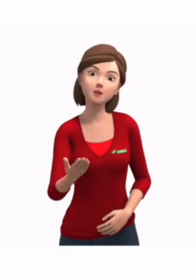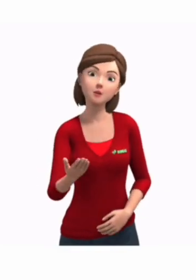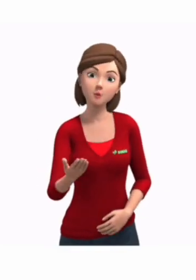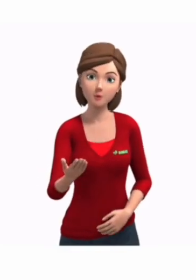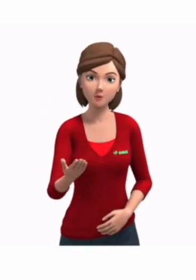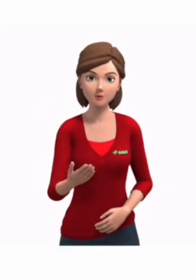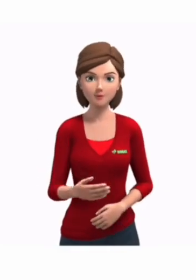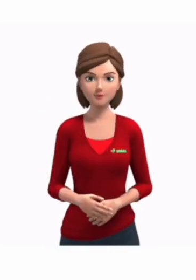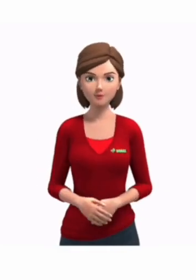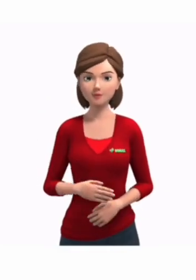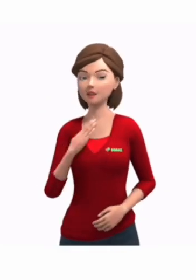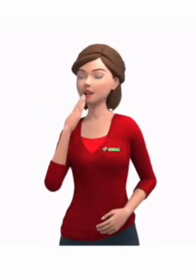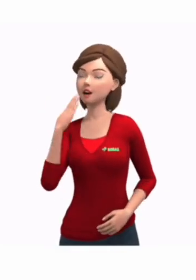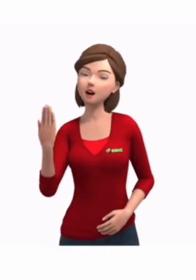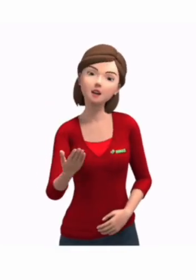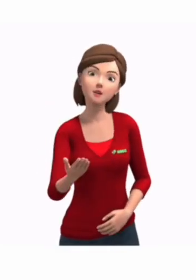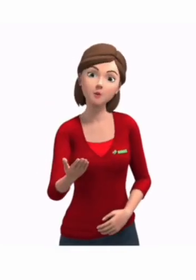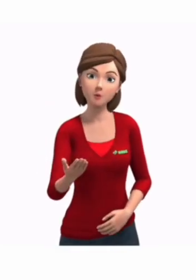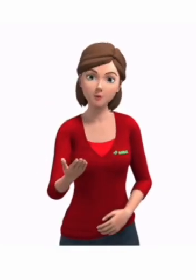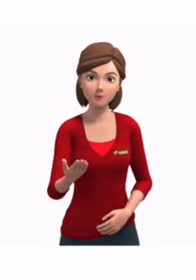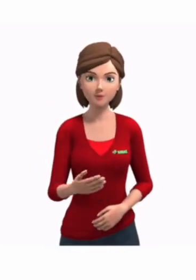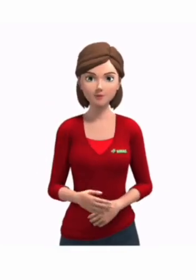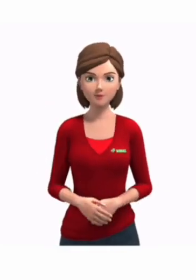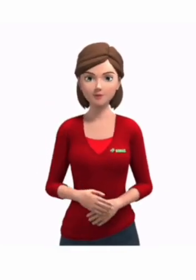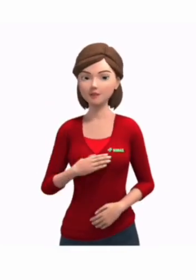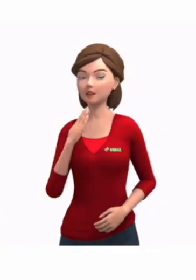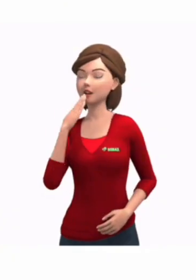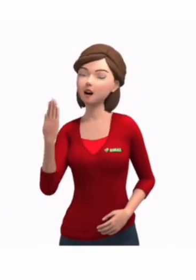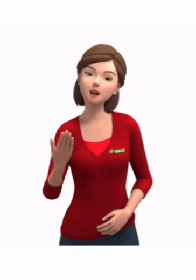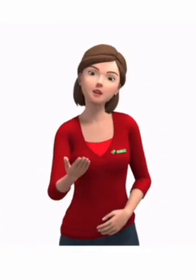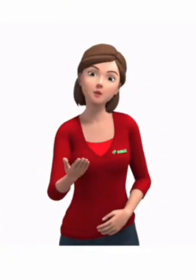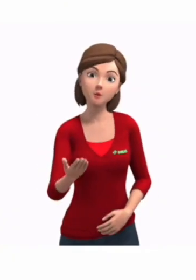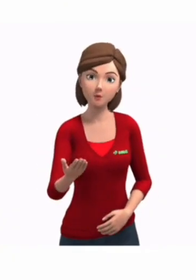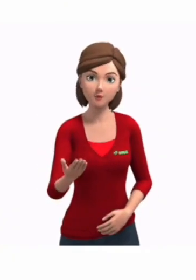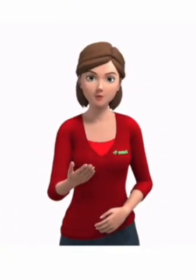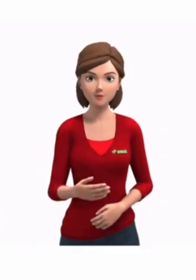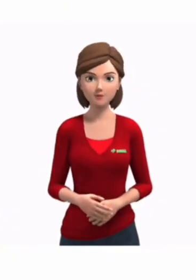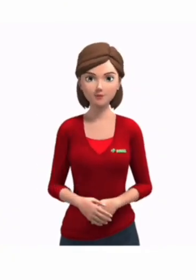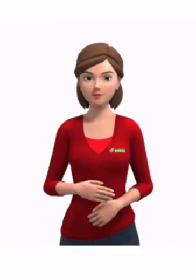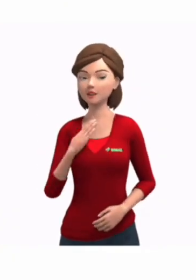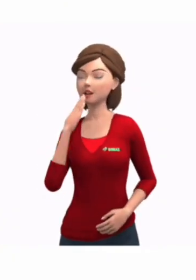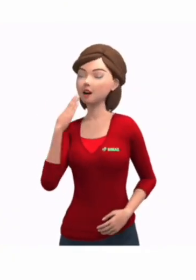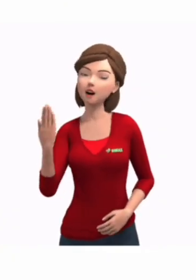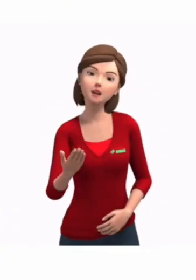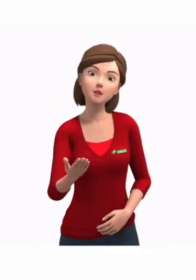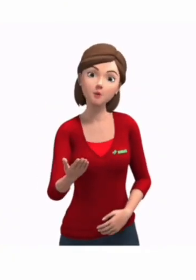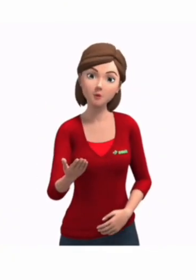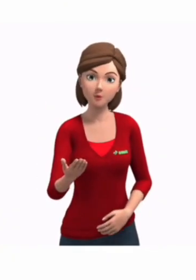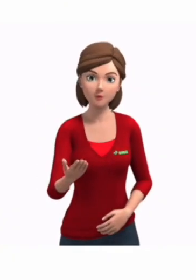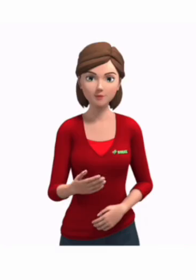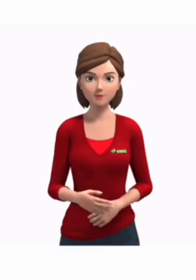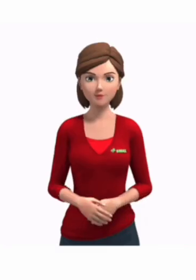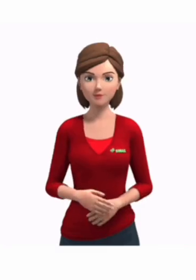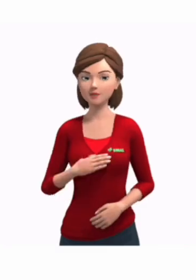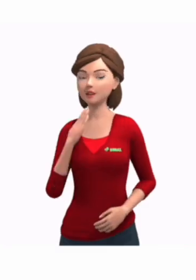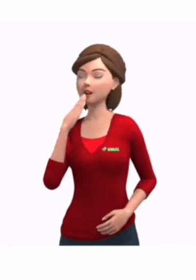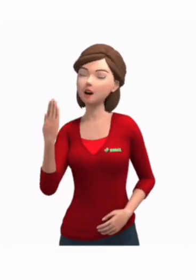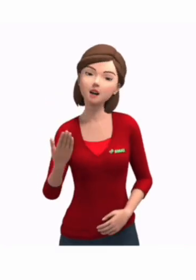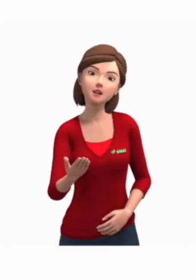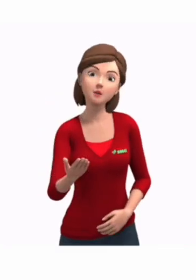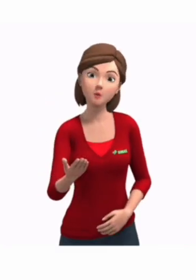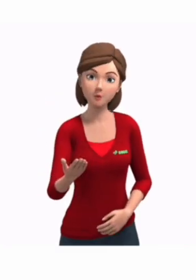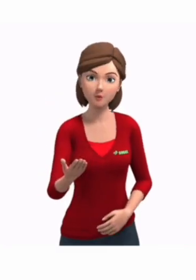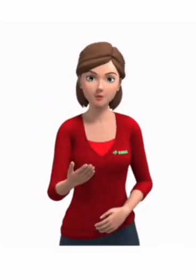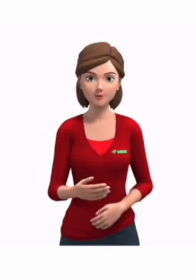qui m'aide. Et ça, c'est financé par la GEFIP, qui est une structure qui permet de